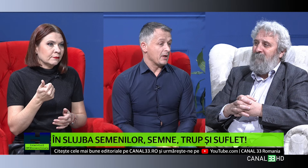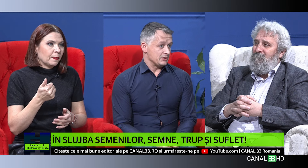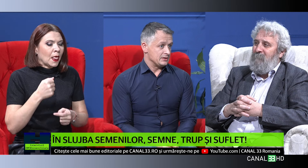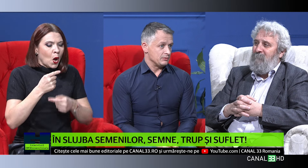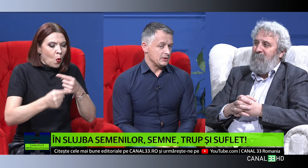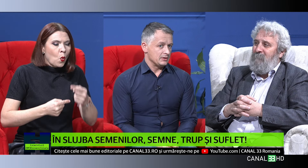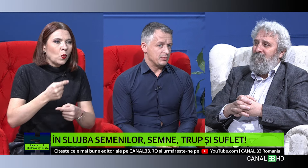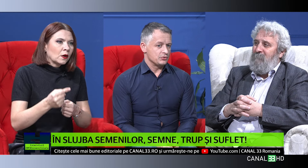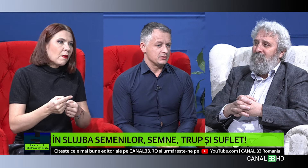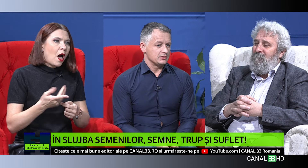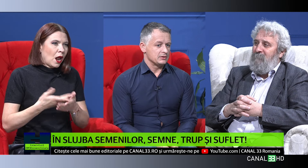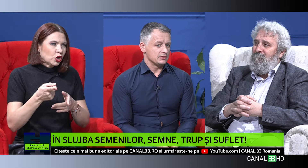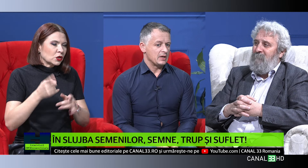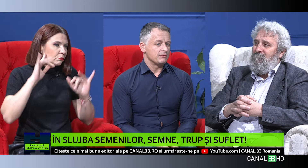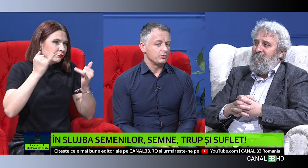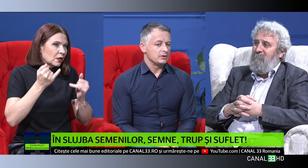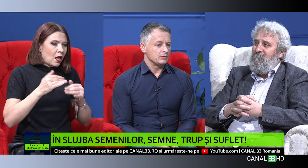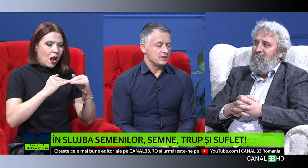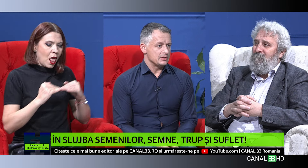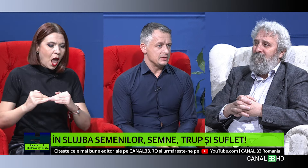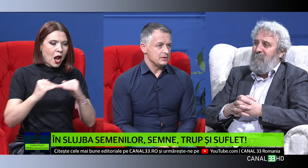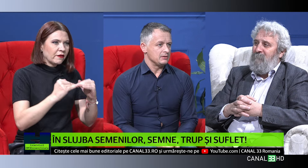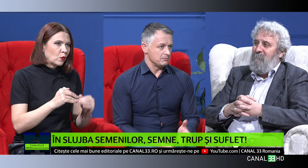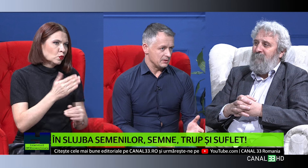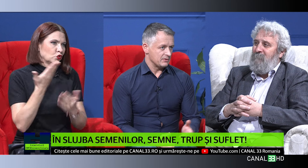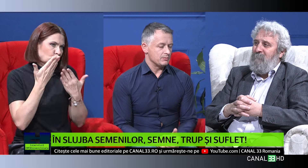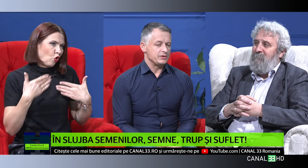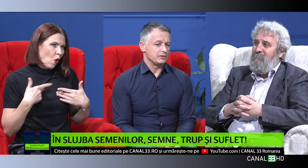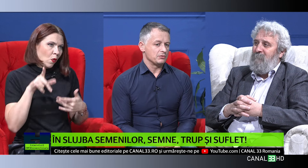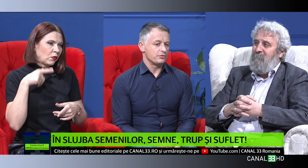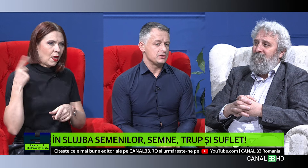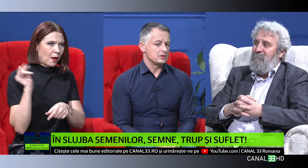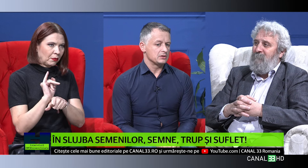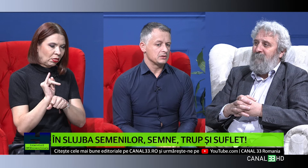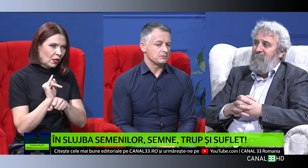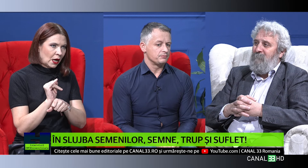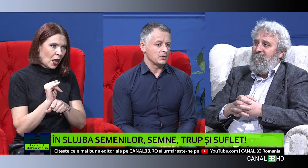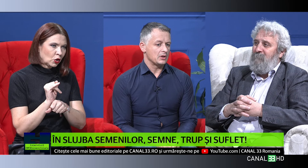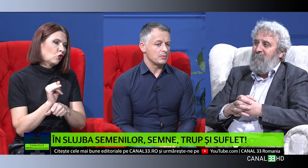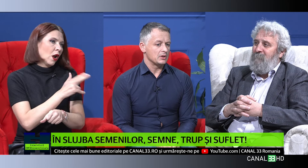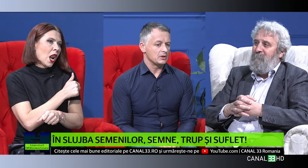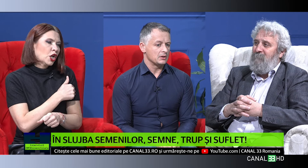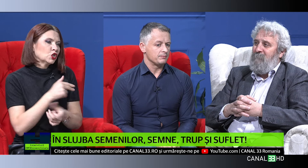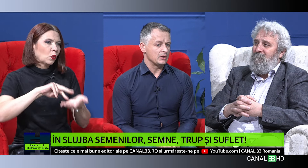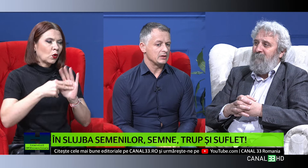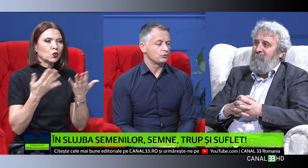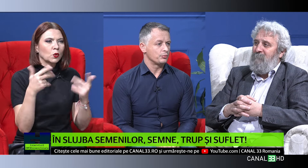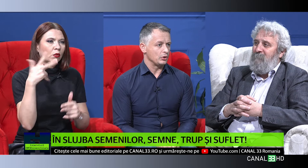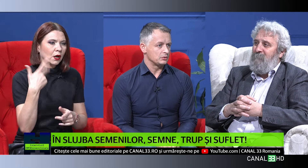urmarea acestui episod, la nivelul unității de învățământ liceu tehnologic, am înaintat un proiect